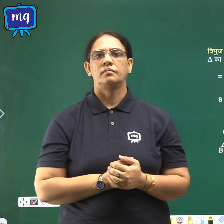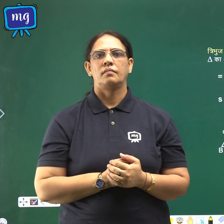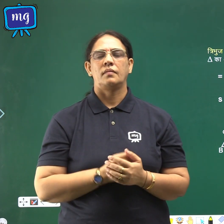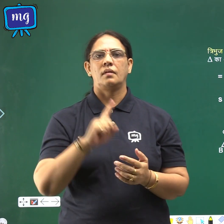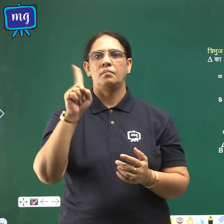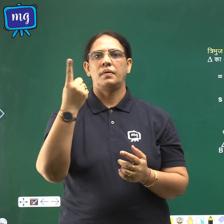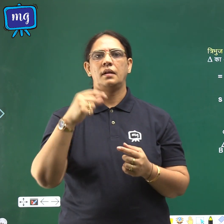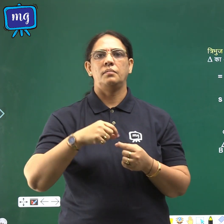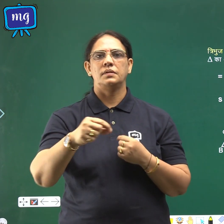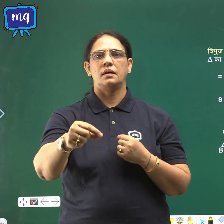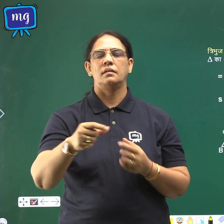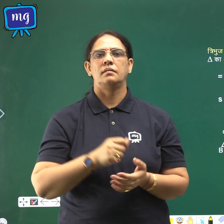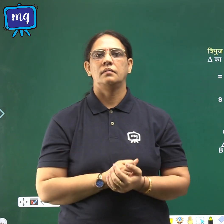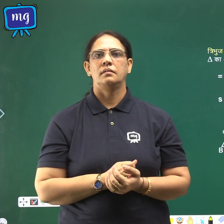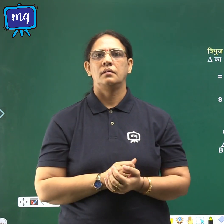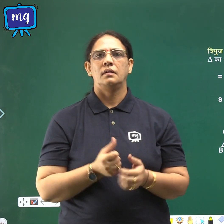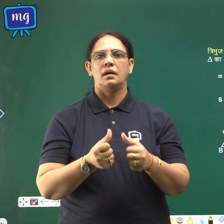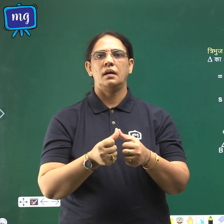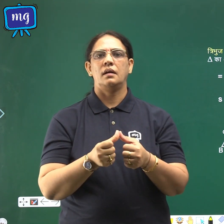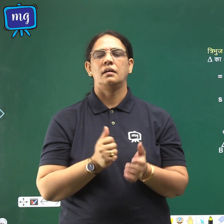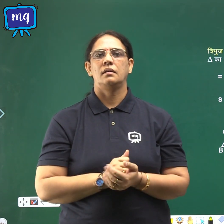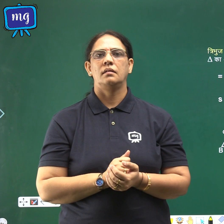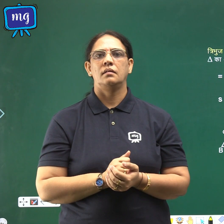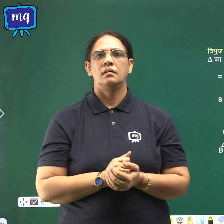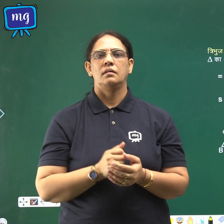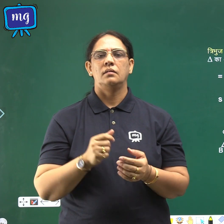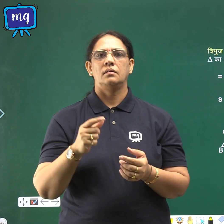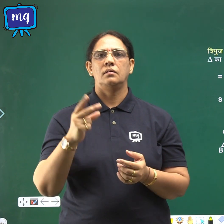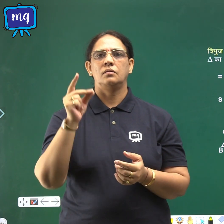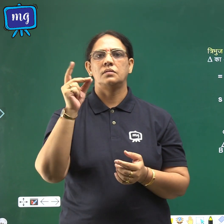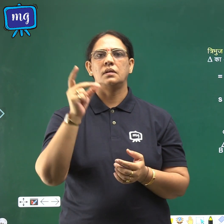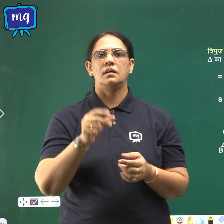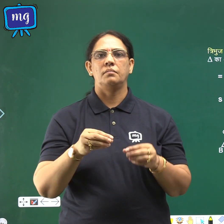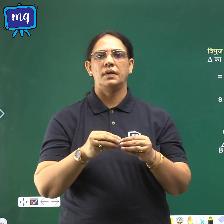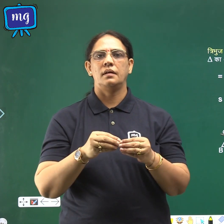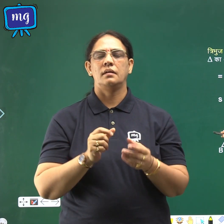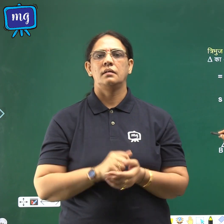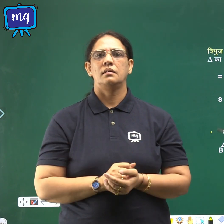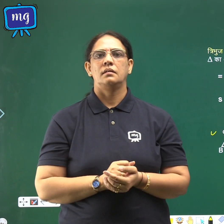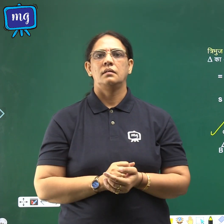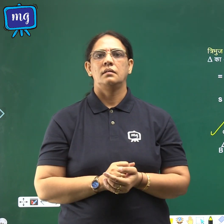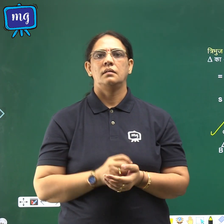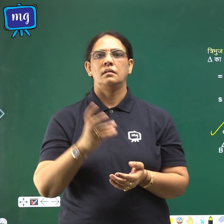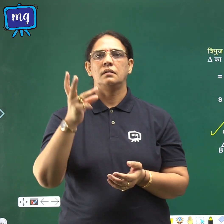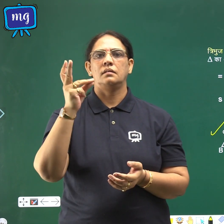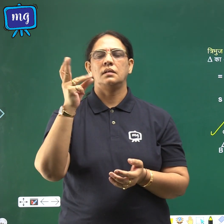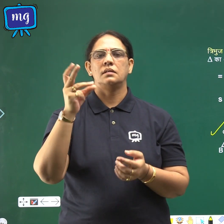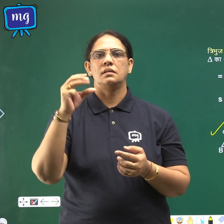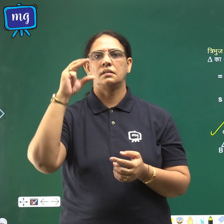पहली भुजा A, दूसरी B, तीसरी